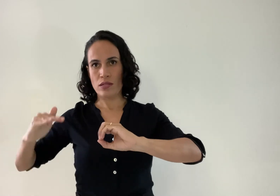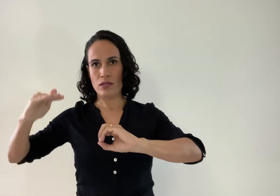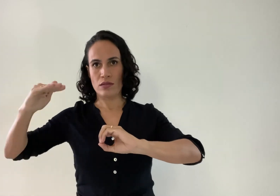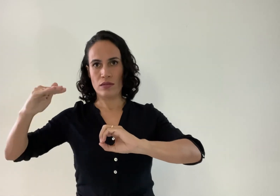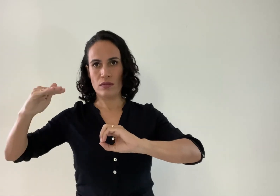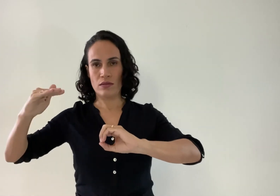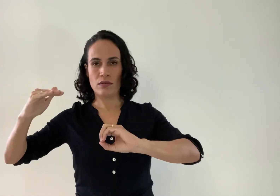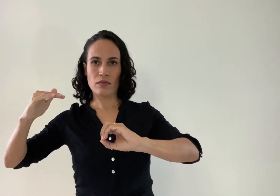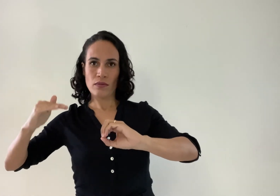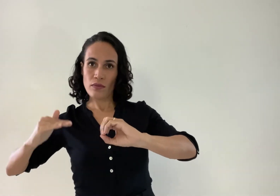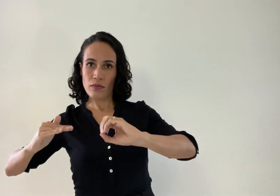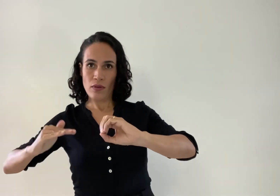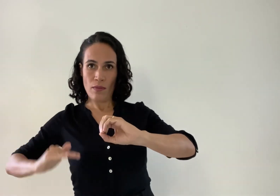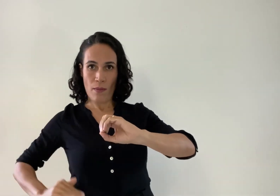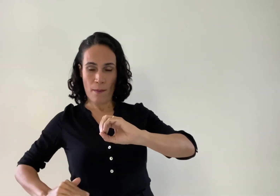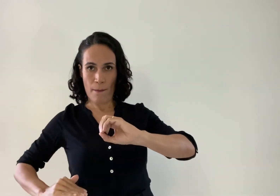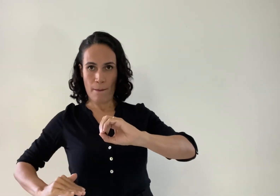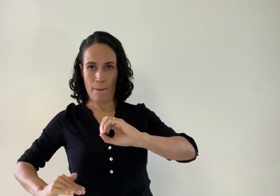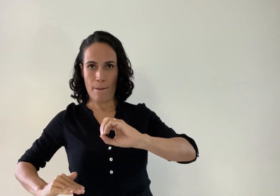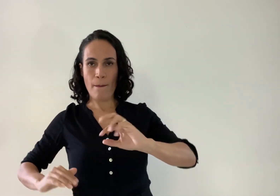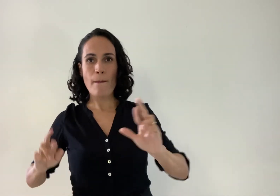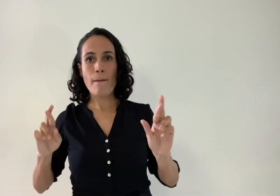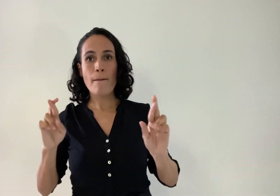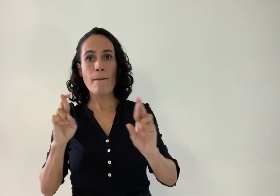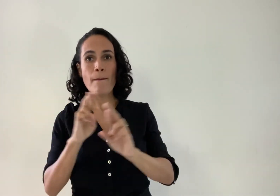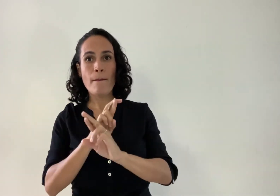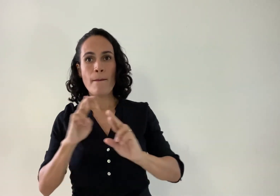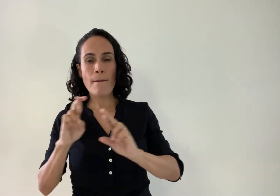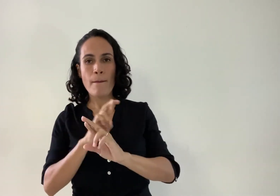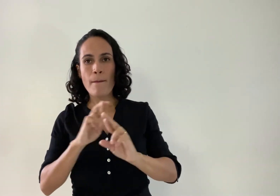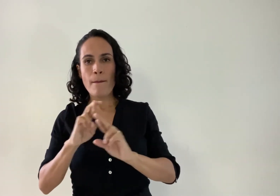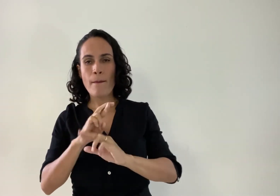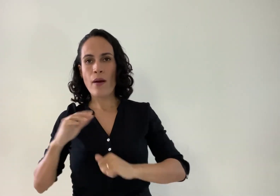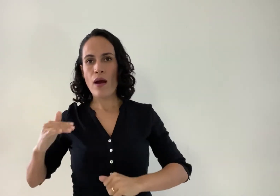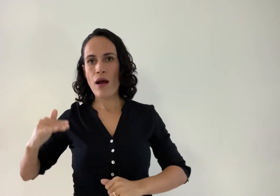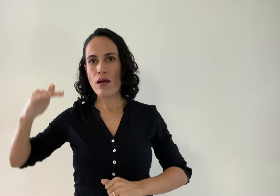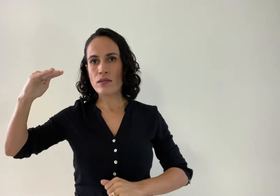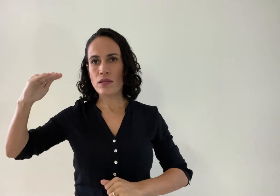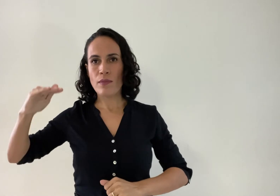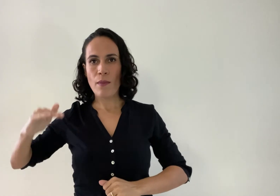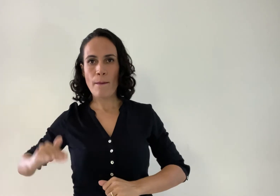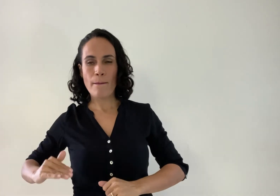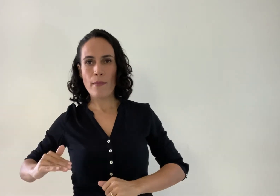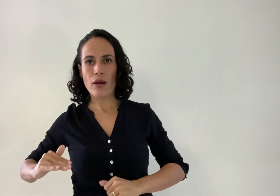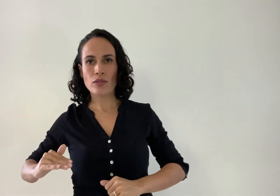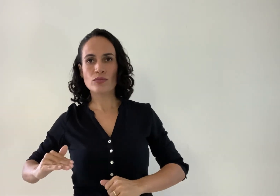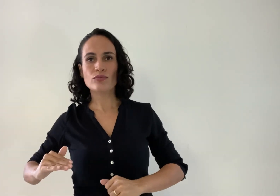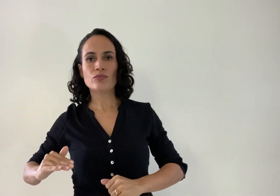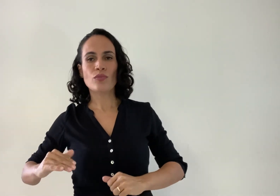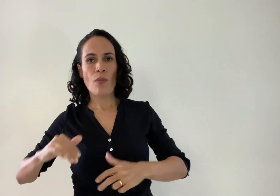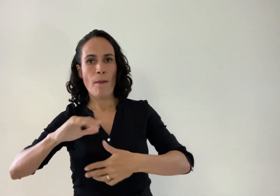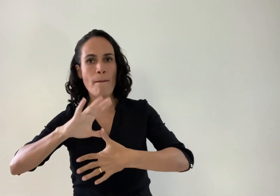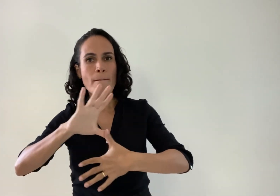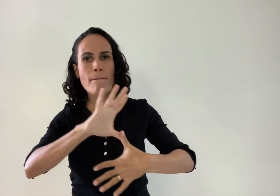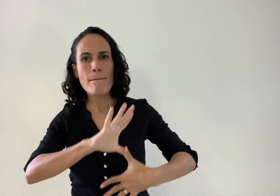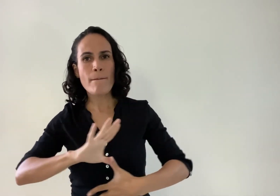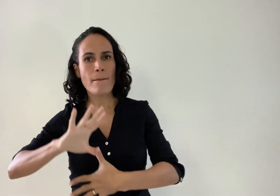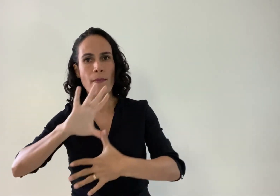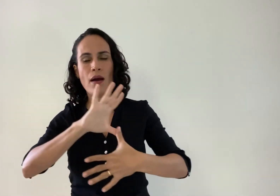nos referindo a um mapa, né? A posição de um mapa numa tela, numa folha, ok? No universo não existe nem em cima nem embaixo, mas em um mapa,